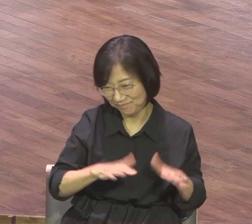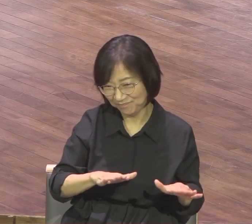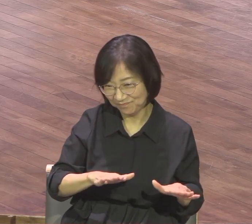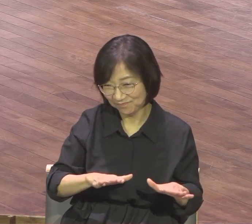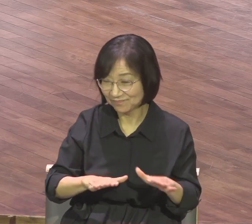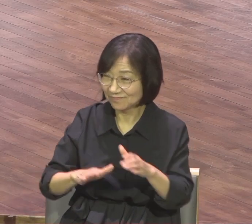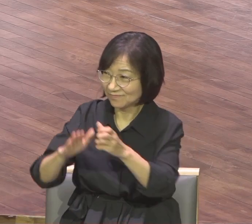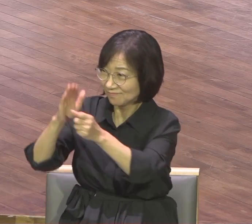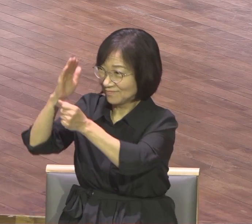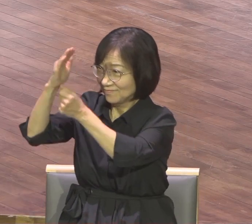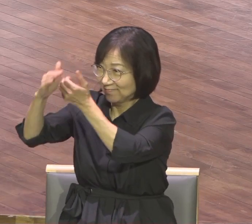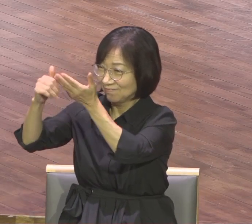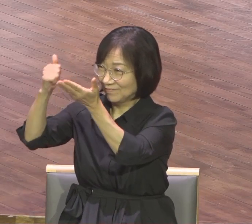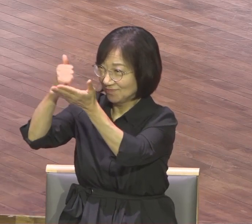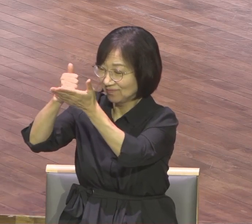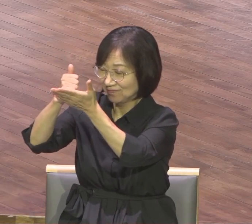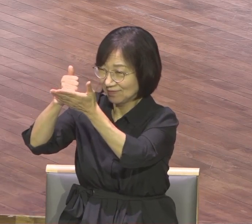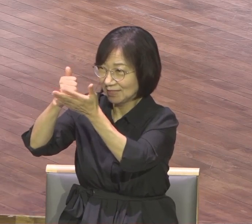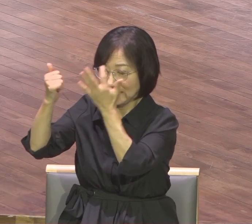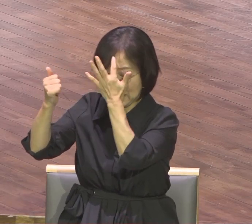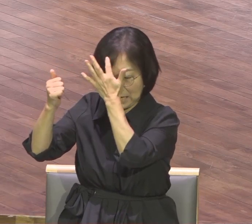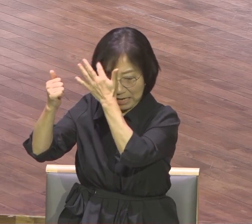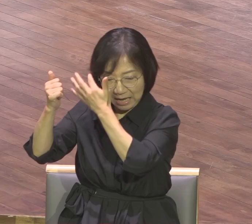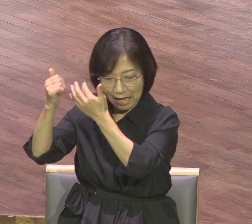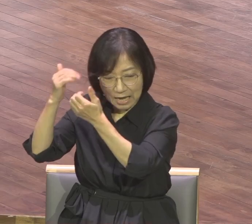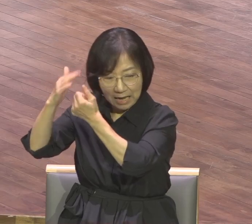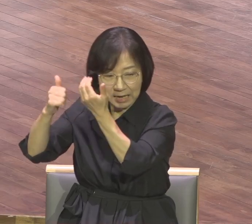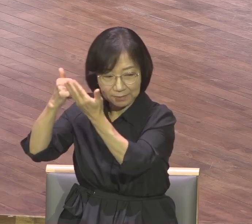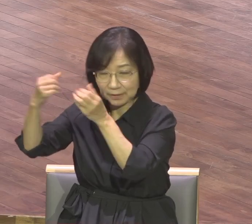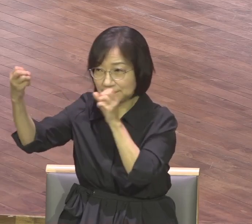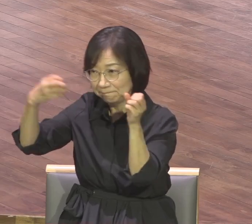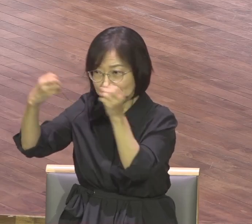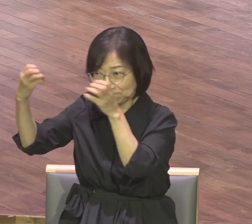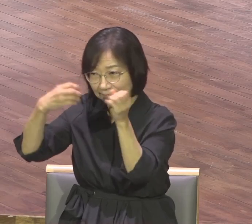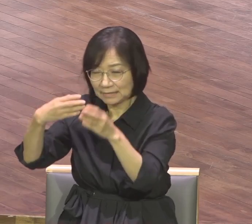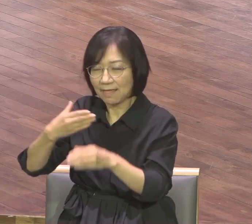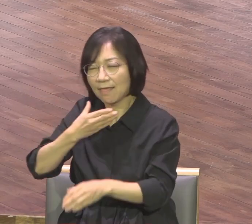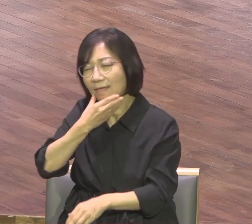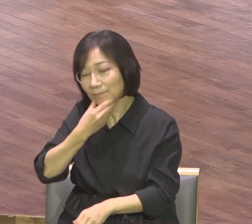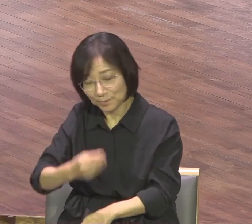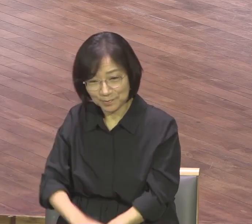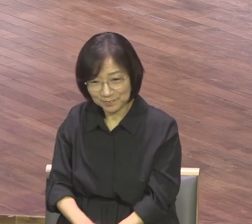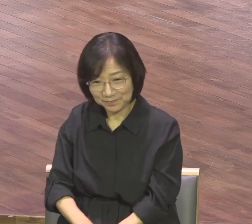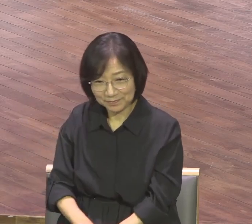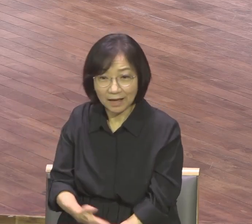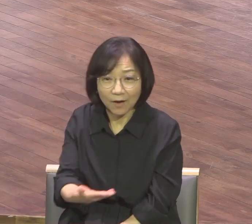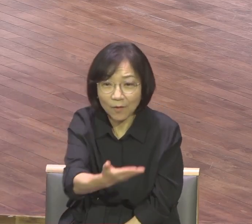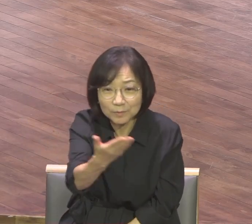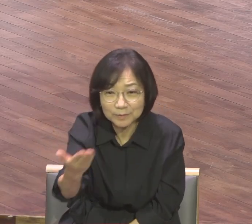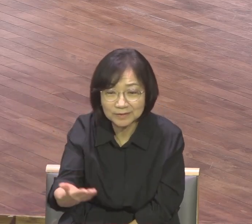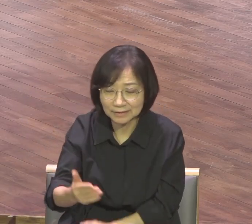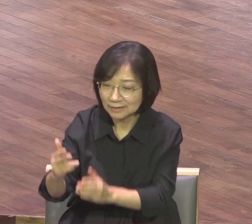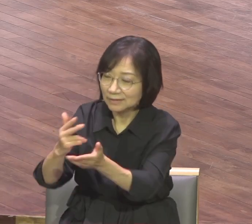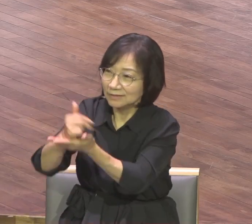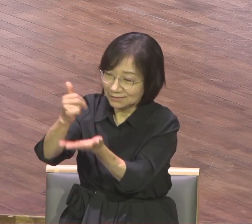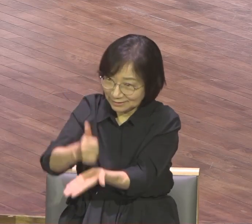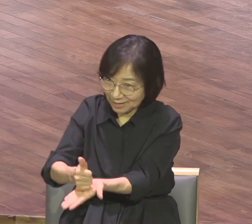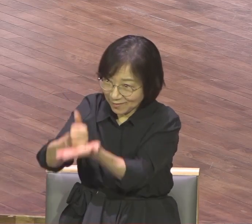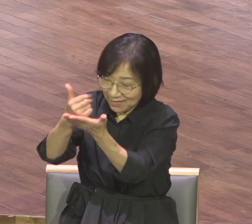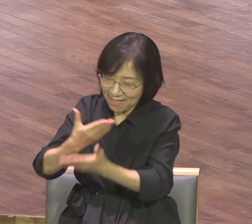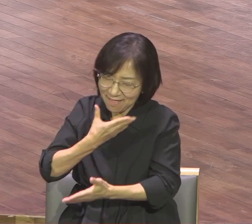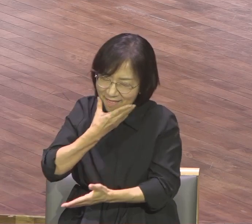참 행복을 체험하지요. 영계 모든 성도는 주를 섬기는 행복을 24 체험하고 25